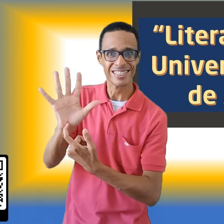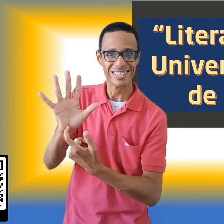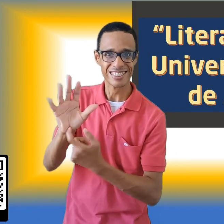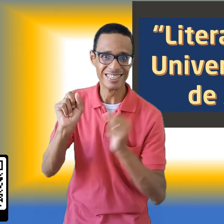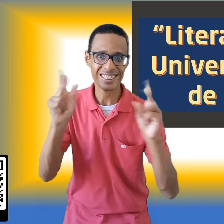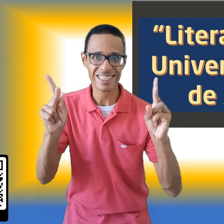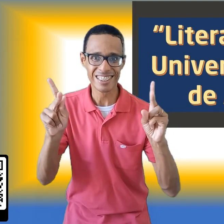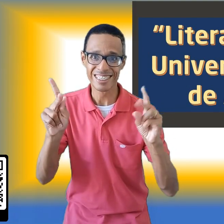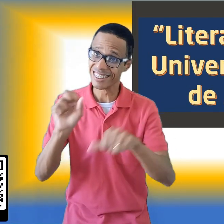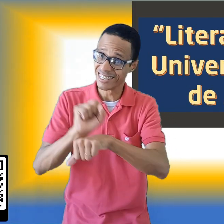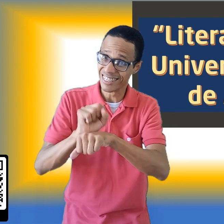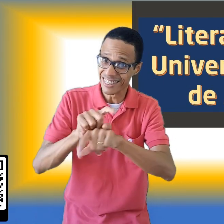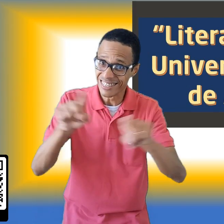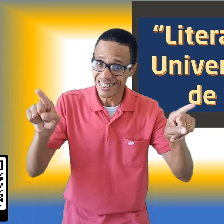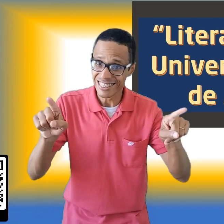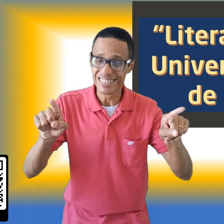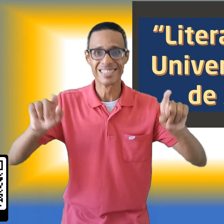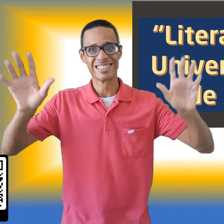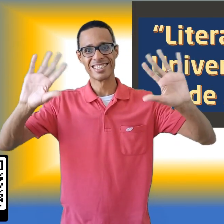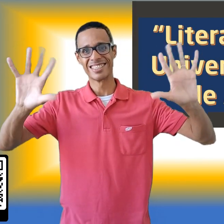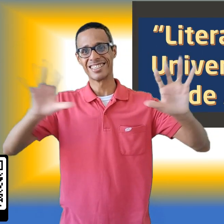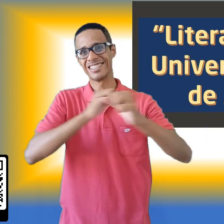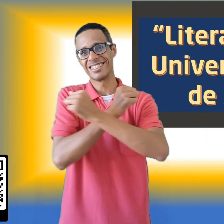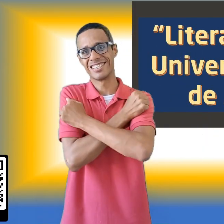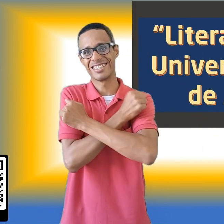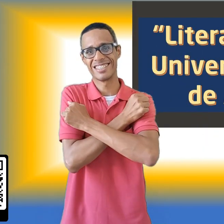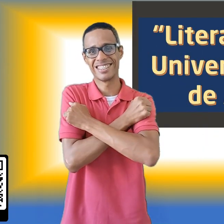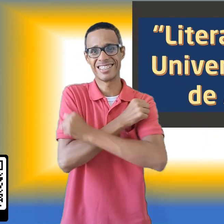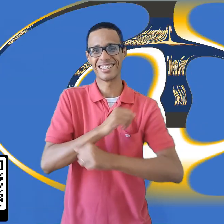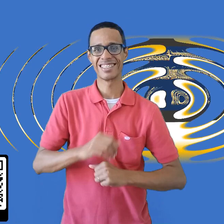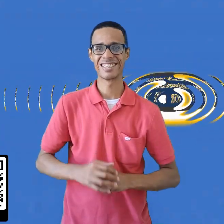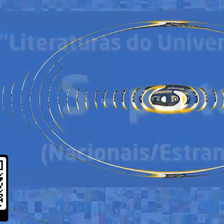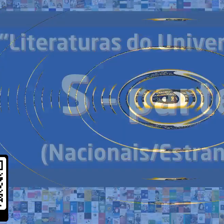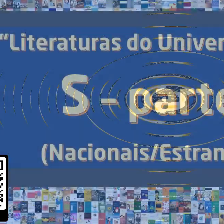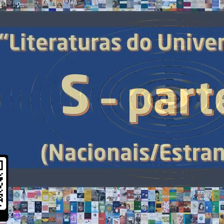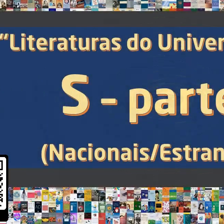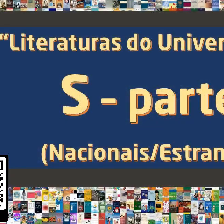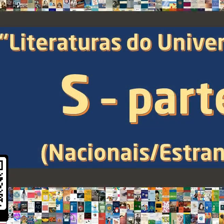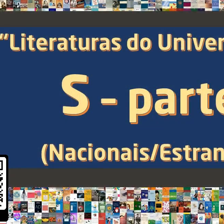Então, espero você lá! Grande abraço! Tchau, tchau!